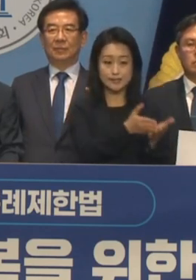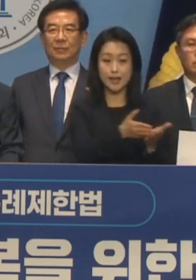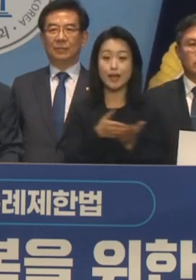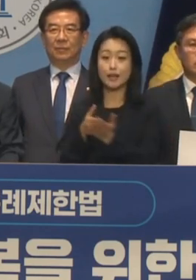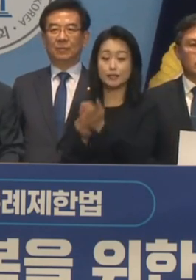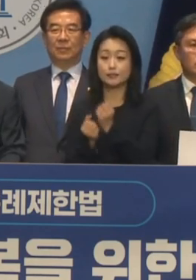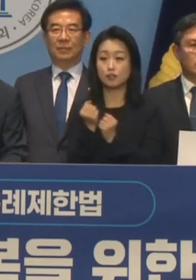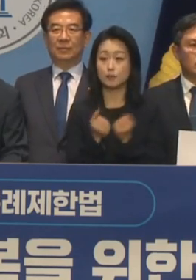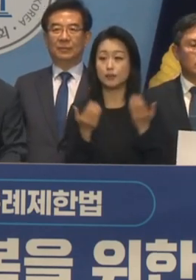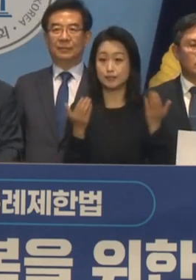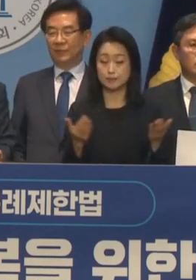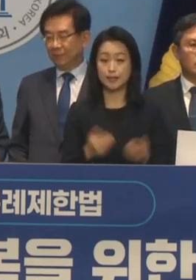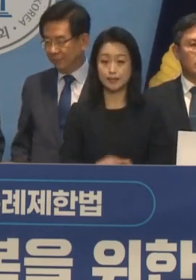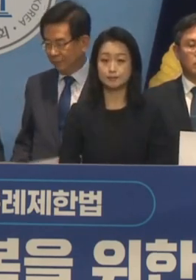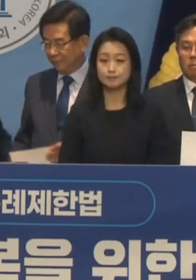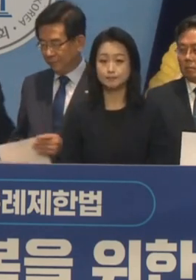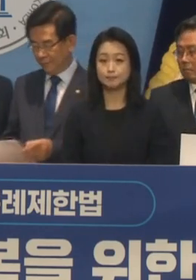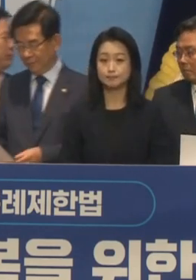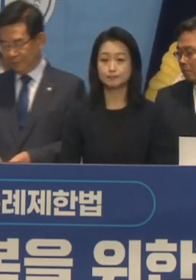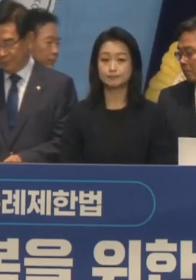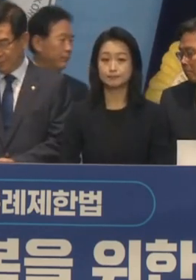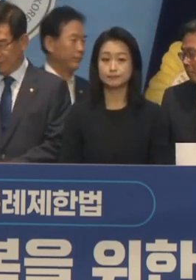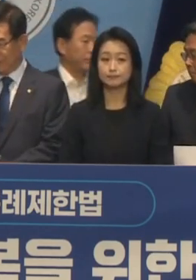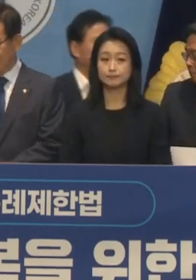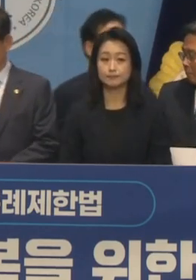하도록 하겠습니다.